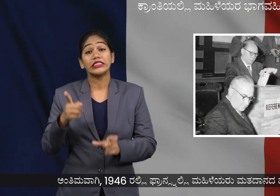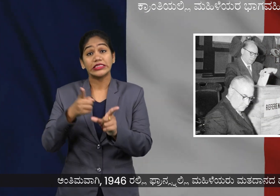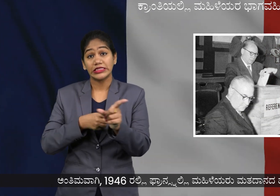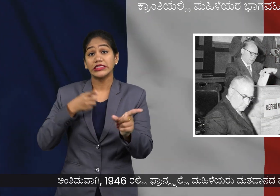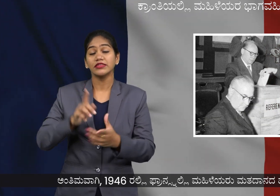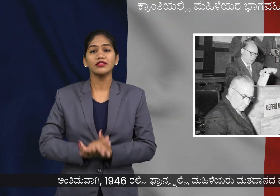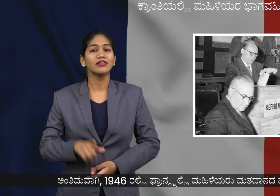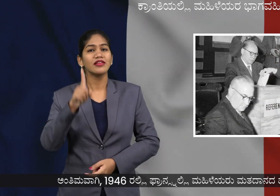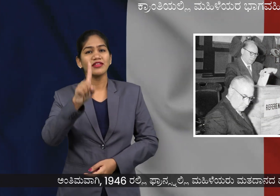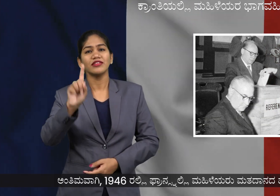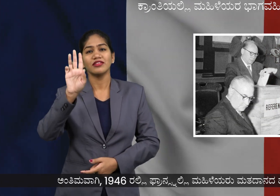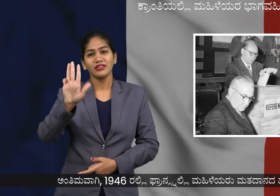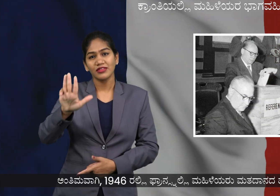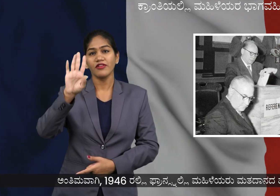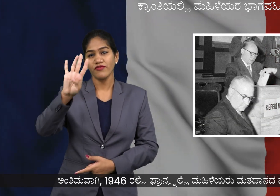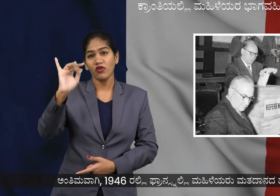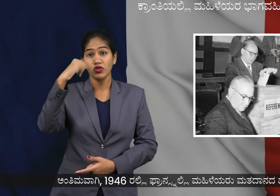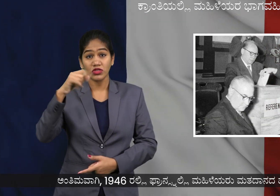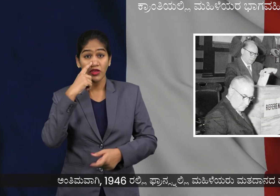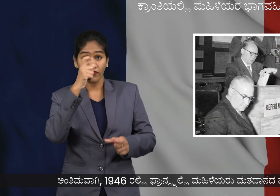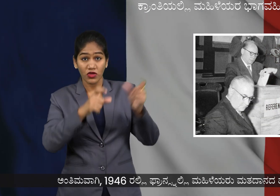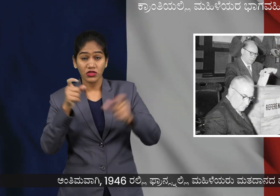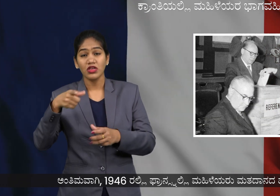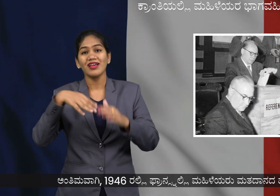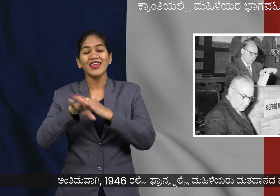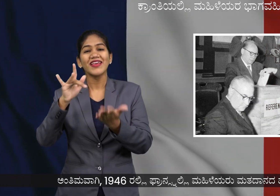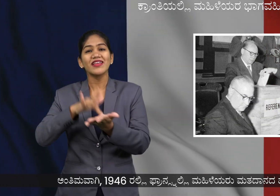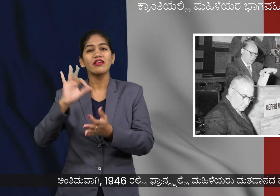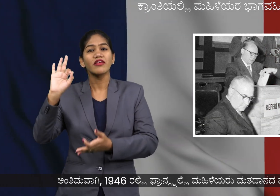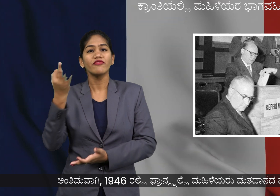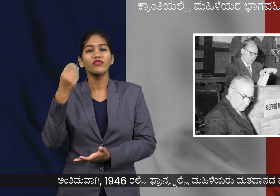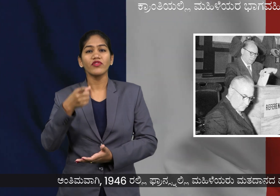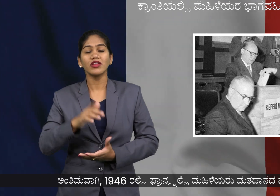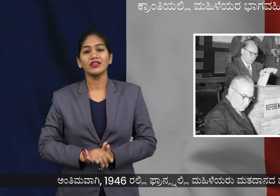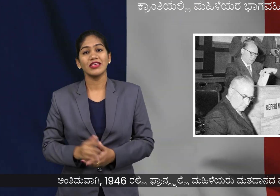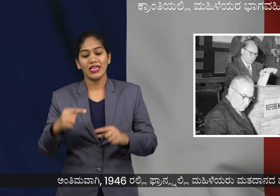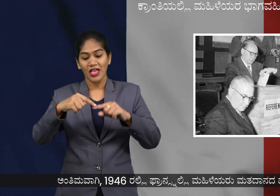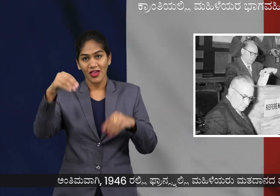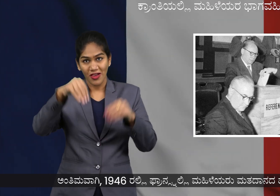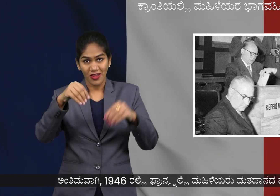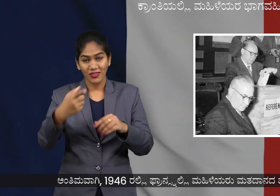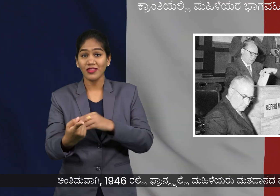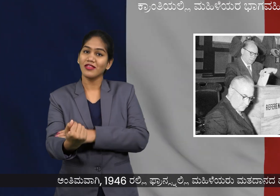ಅಂತಿಮವಾಗಿ 1946ರಲ್ಲಿ ಫ್ರಾನ್ಸ್ನಲ್ಲಿ ಮಹಿಳೆಯರು ಮತದಾನದ ಹಕ್ಕನ್ನ ಗೆದ್ರು.